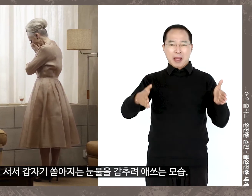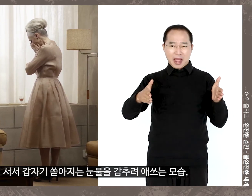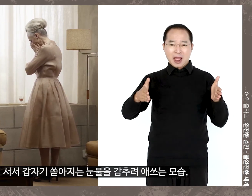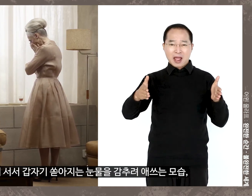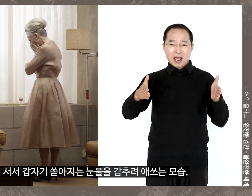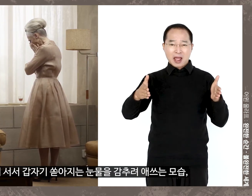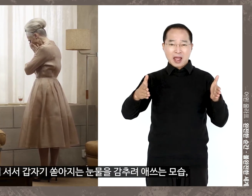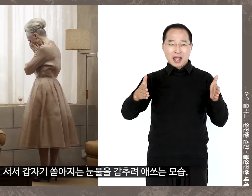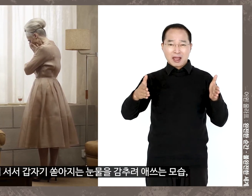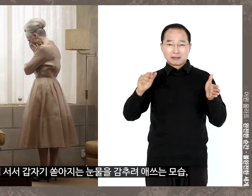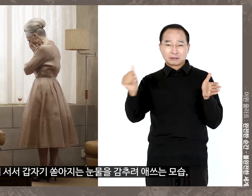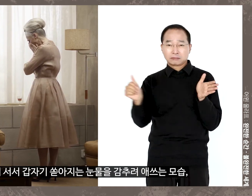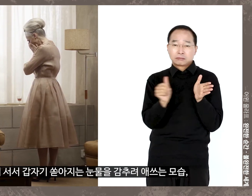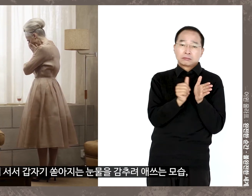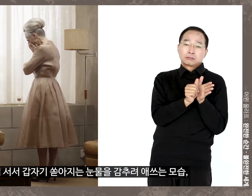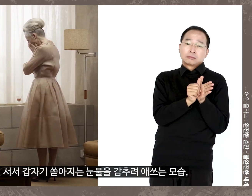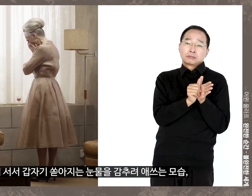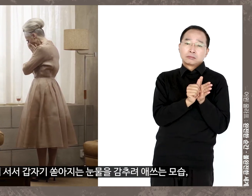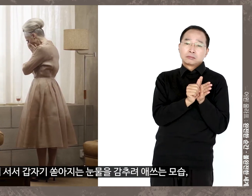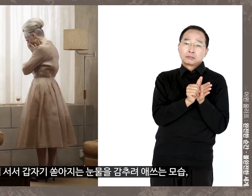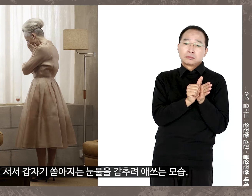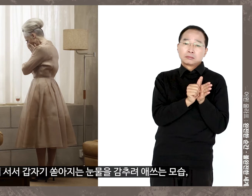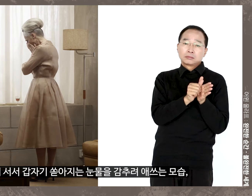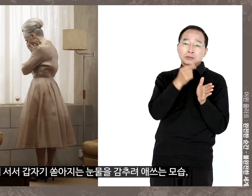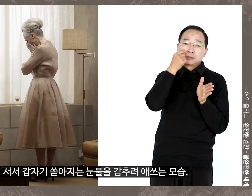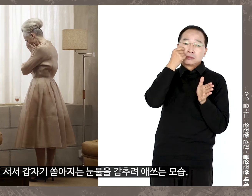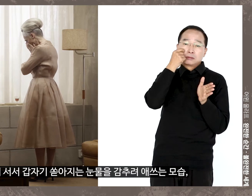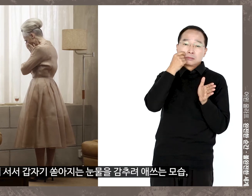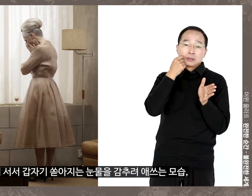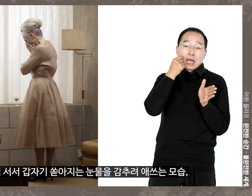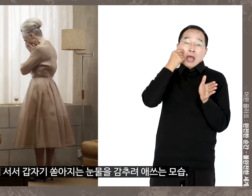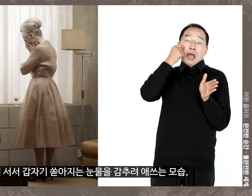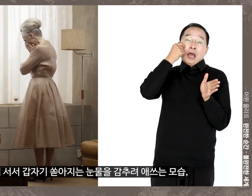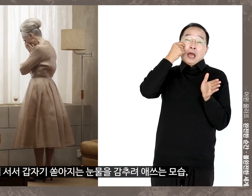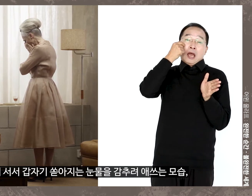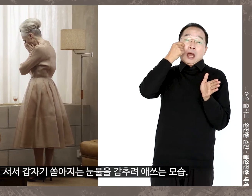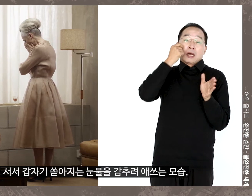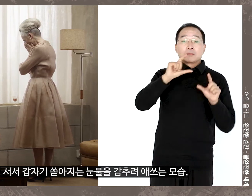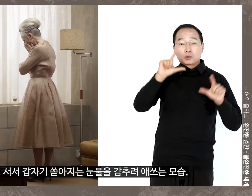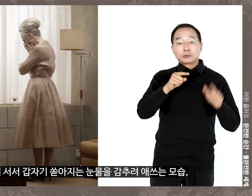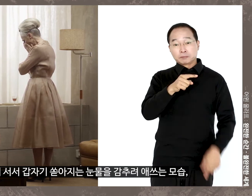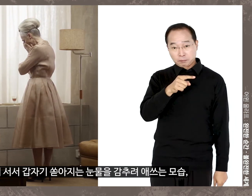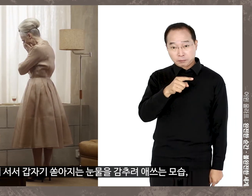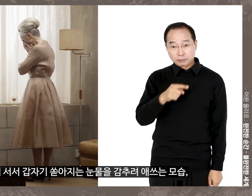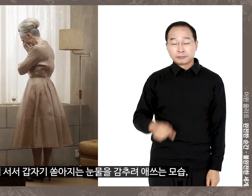갑자기 쏟아지는 눈물을 감추려 애쓰는 모습,